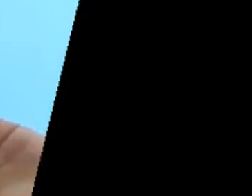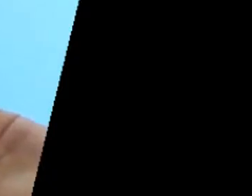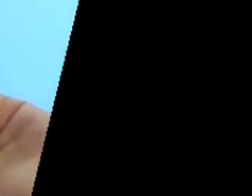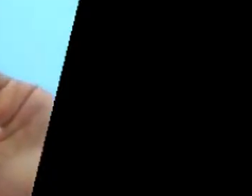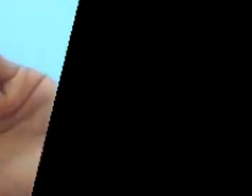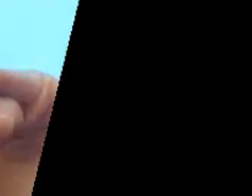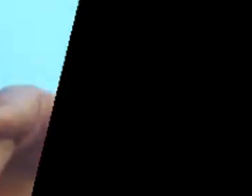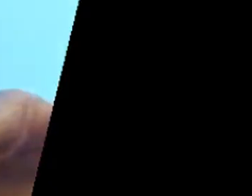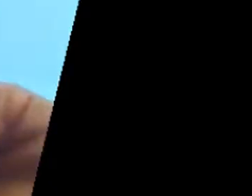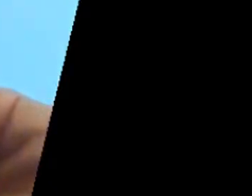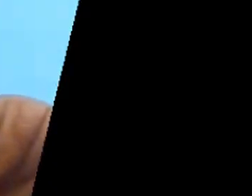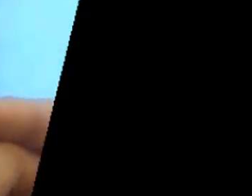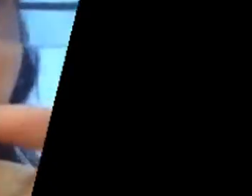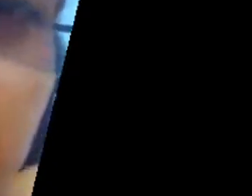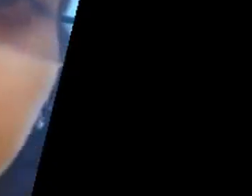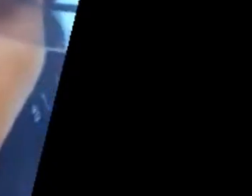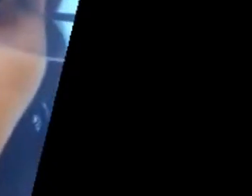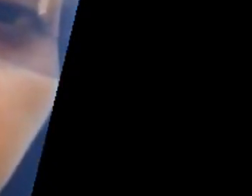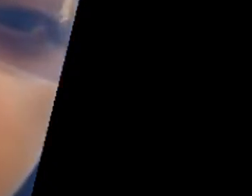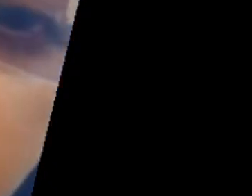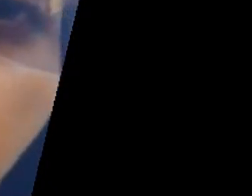nós perdemos a guarda dele.